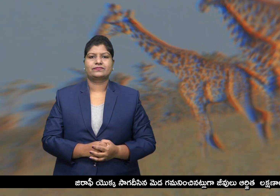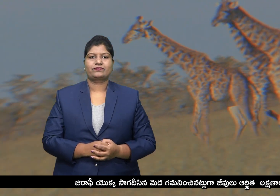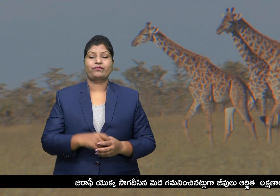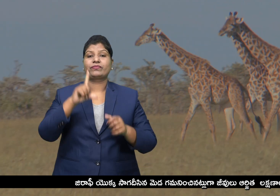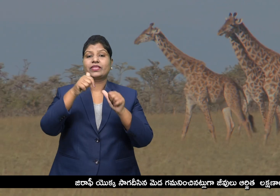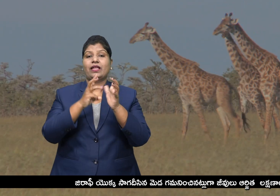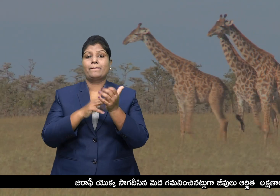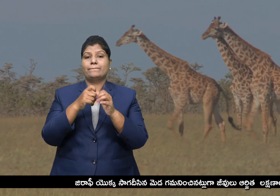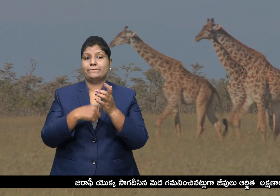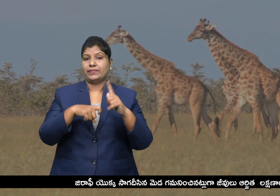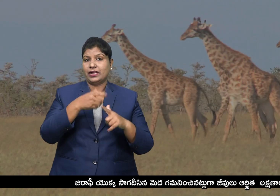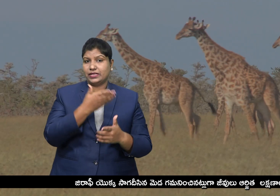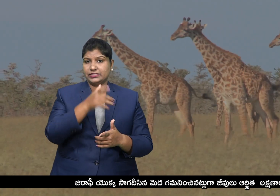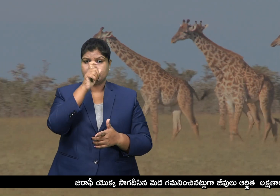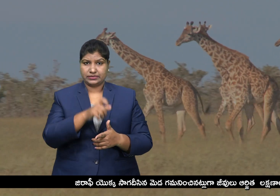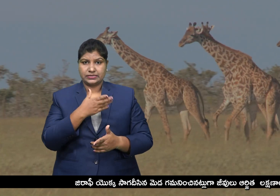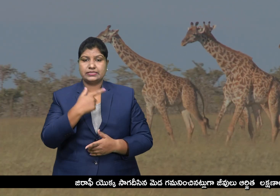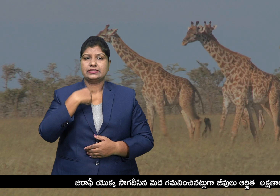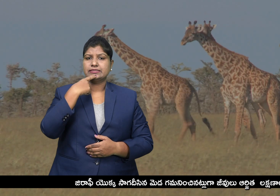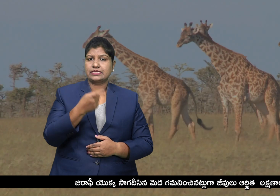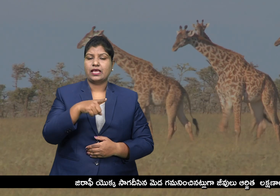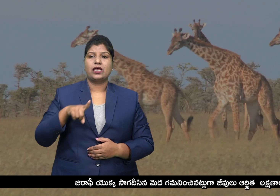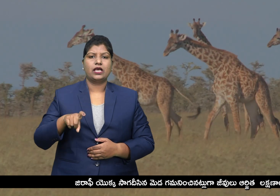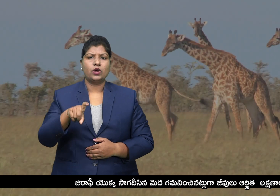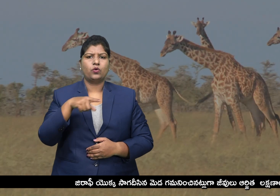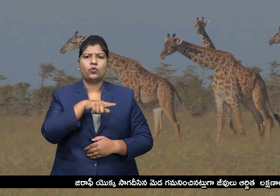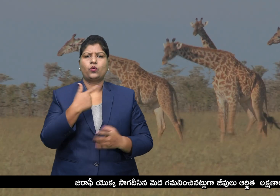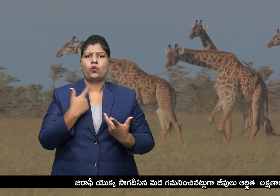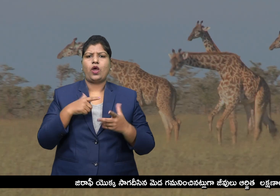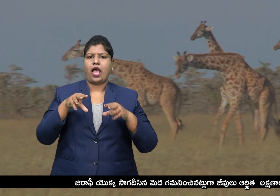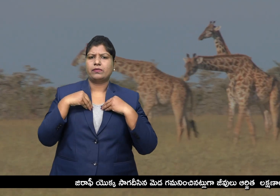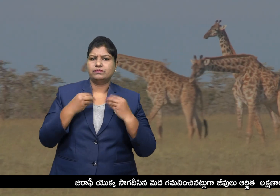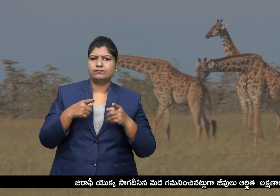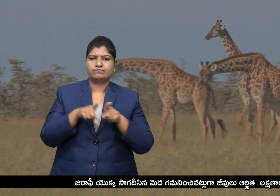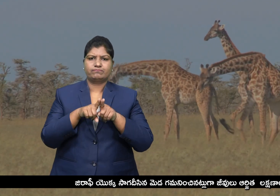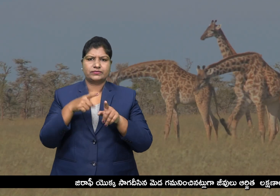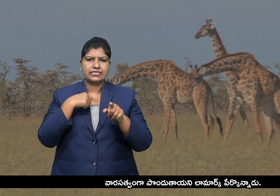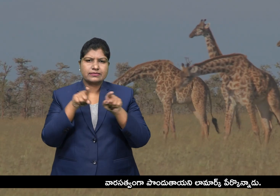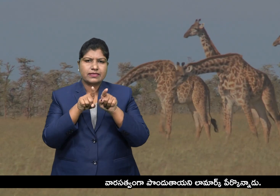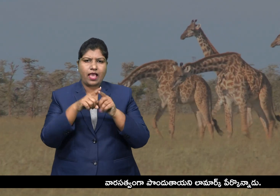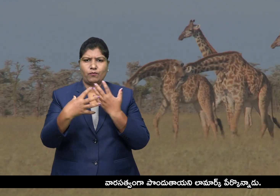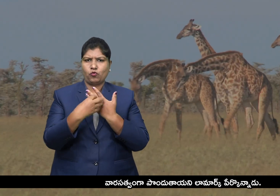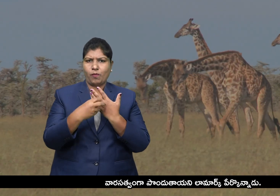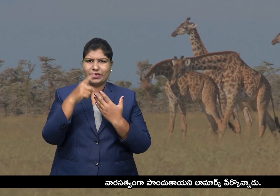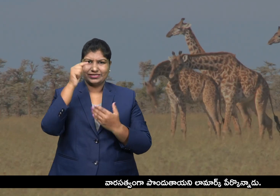జిరాఫీ యొక్క సాగదీసిన మెడ గమనించినట్లుగా జీవులు ఆర్జిత లక్షణాలను వారసత్వంగా